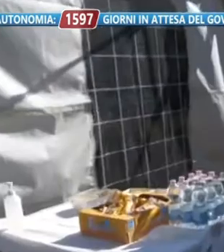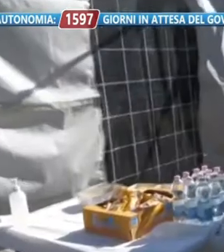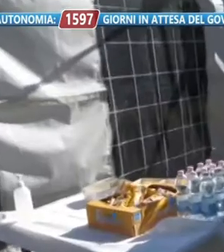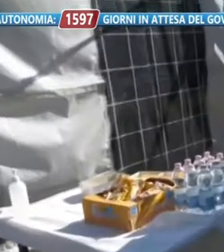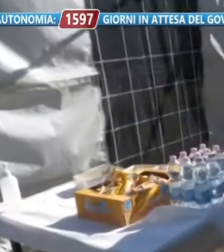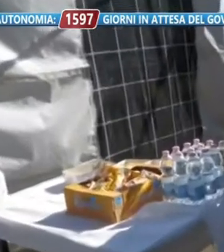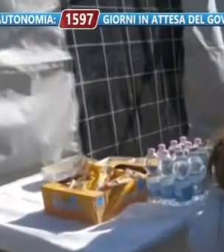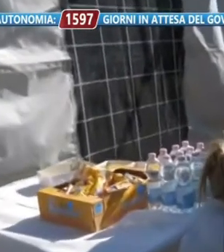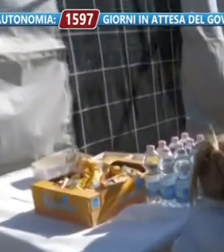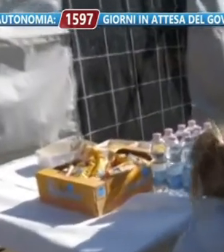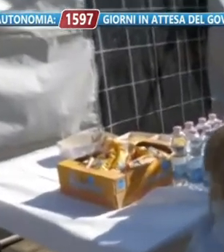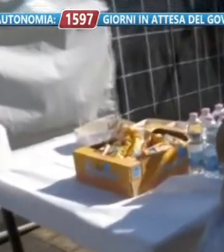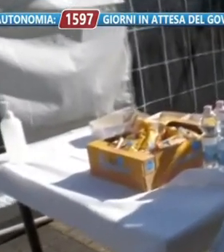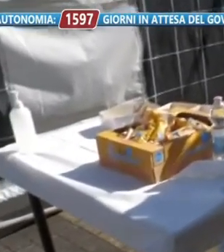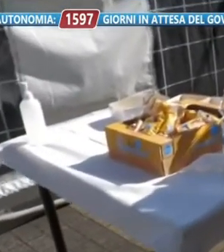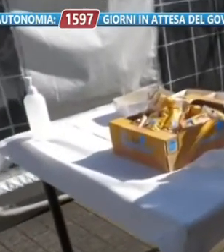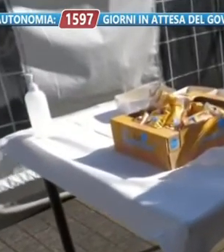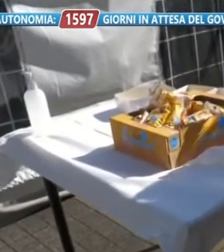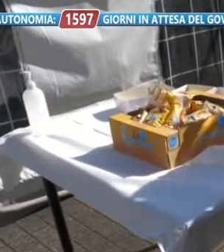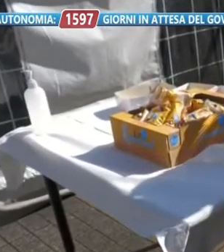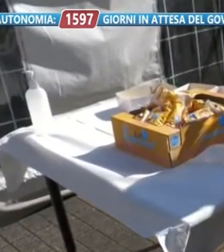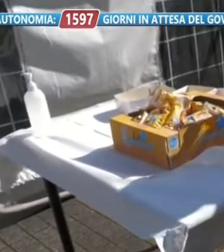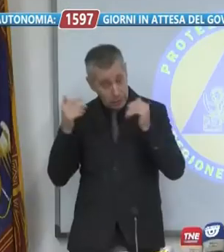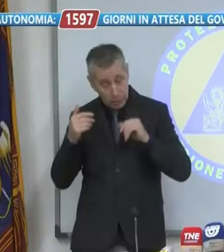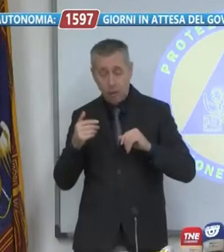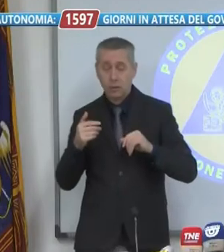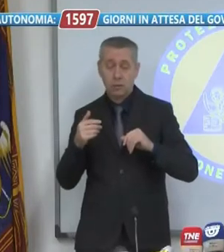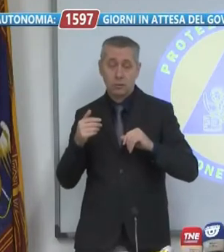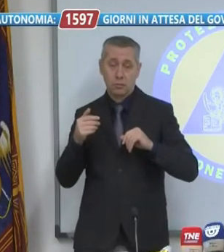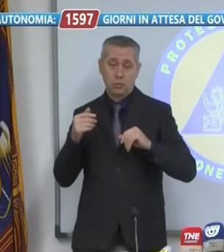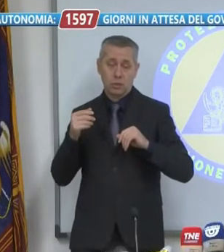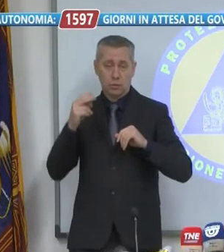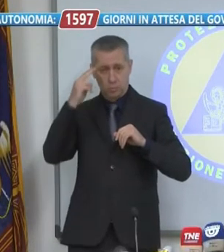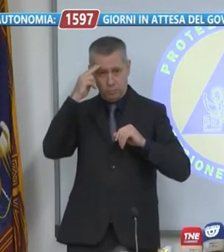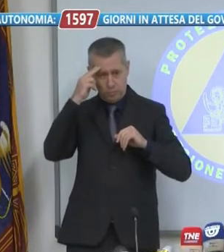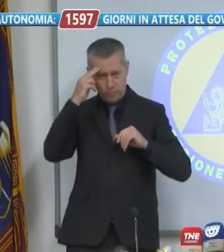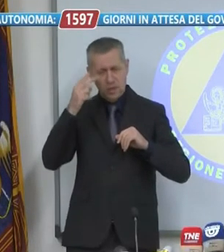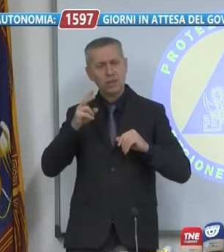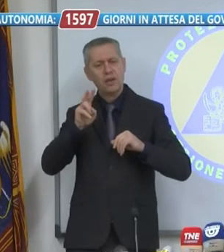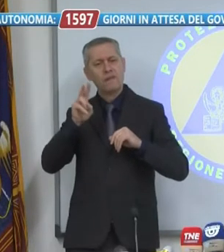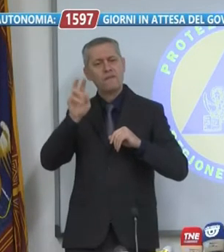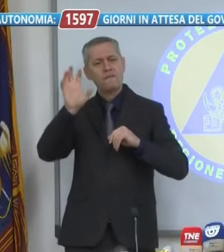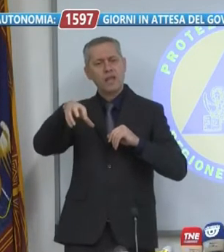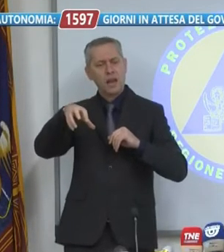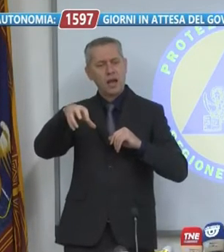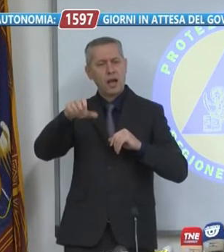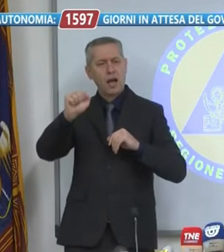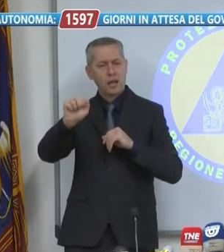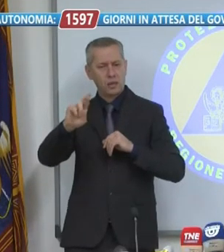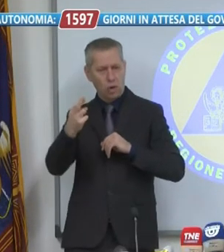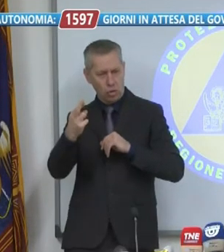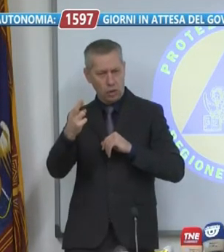143.860 euro. La regione è al lavoro per individuare altre strutture d'accoglienza. Noi abbiamo Villa Rieti Rota a Motta di